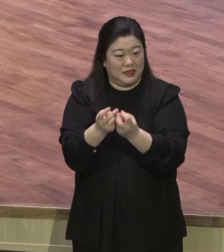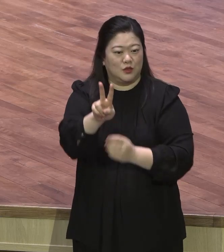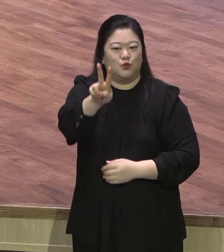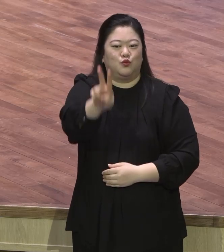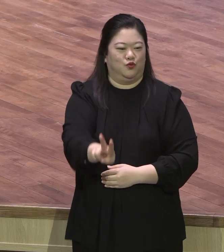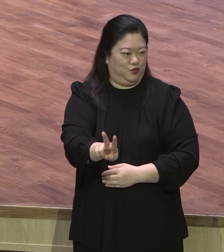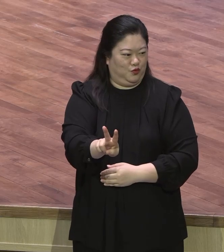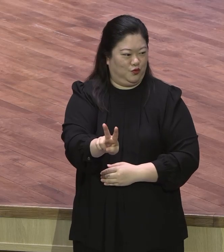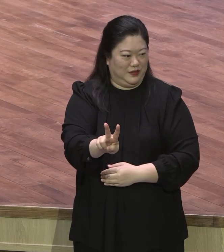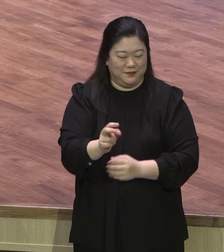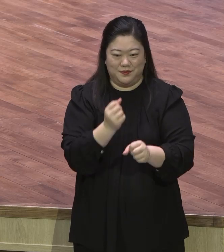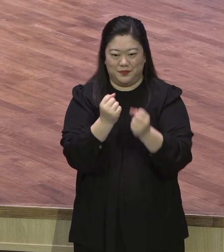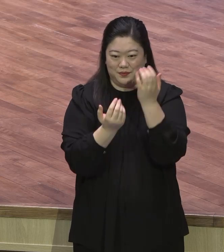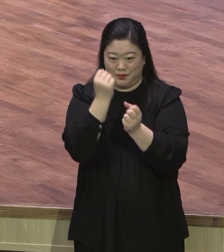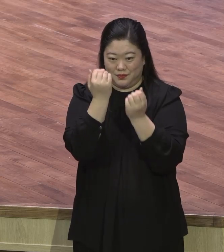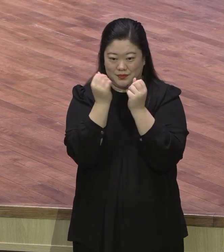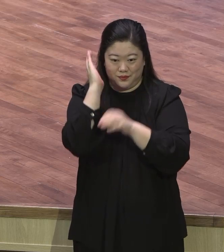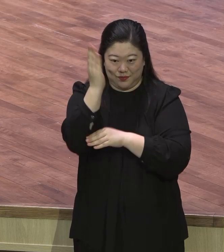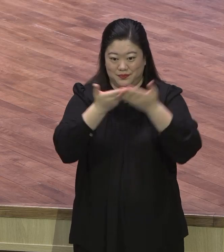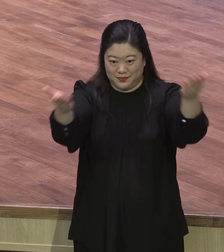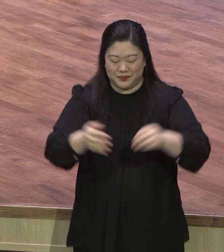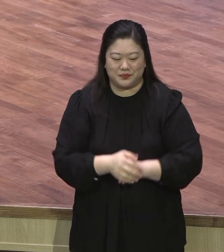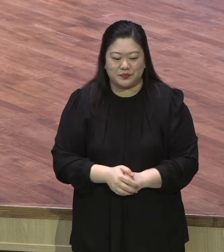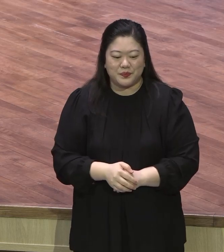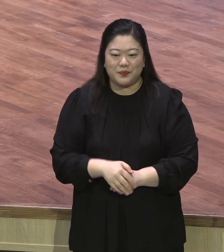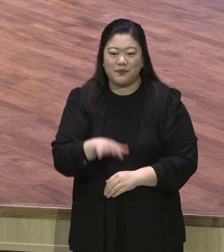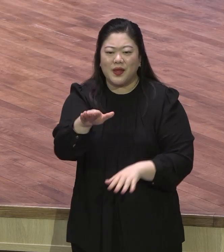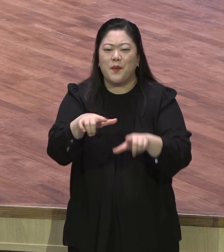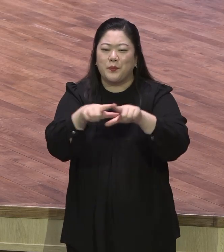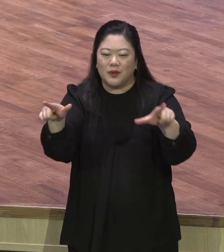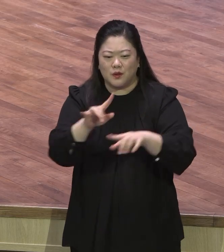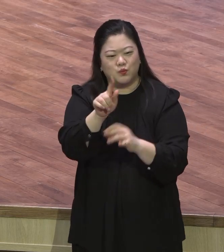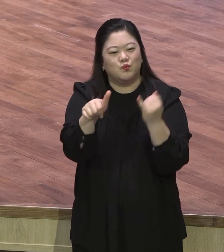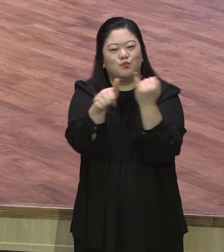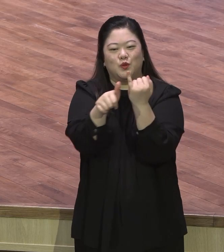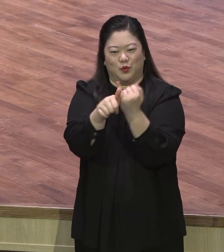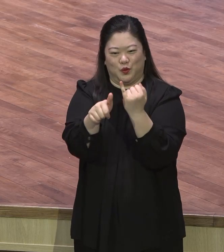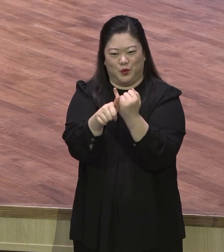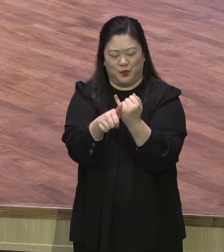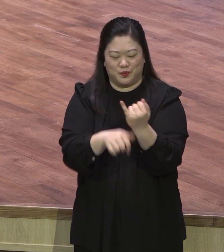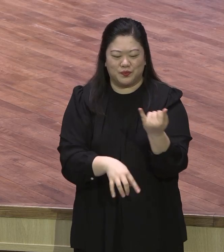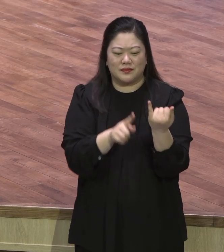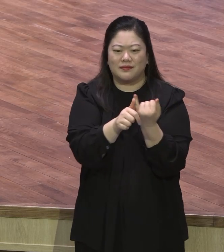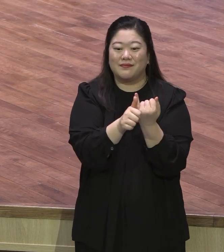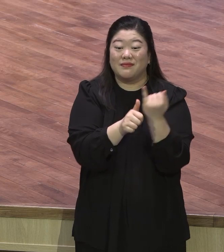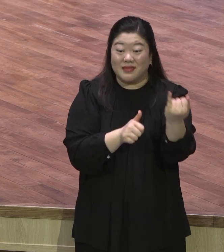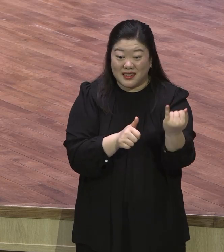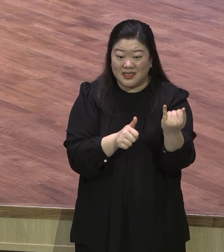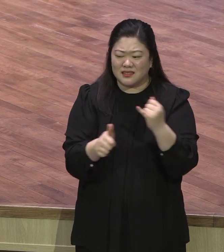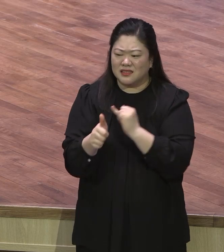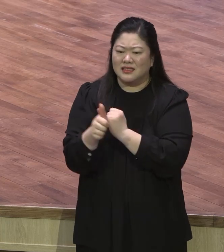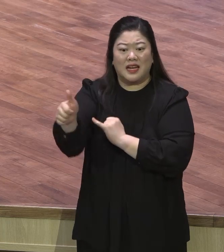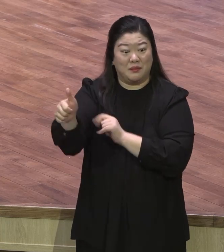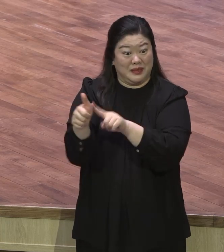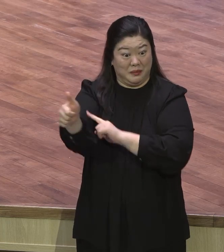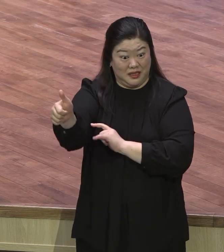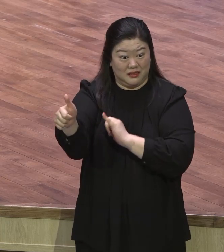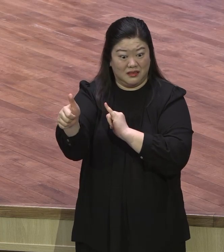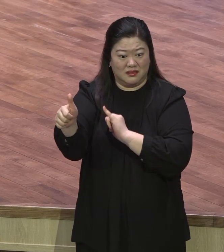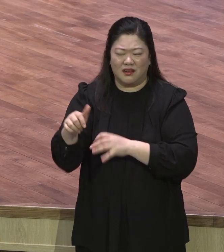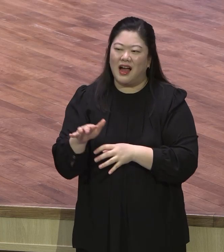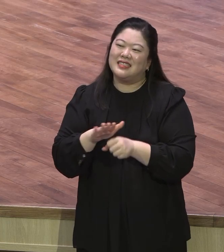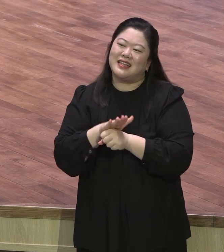평상시에 남편에게 사랑한다라고 하는 표현을 그렇게 듣지